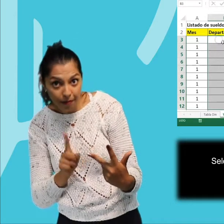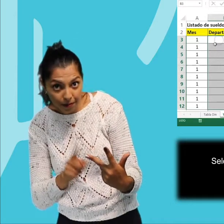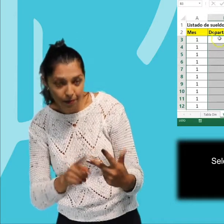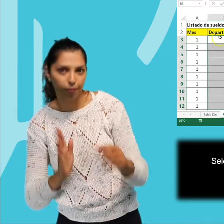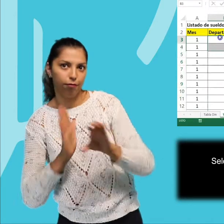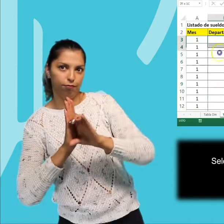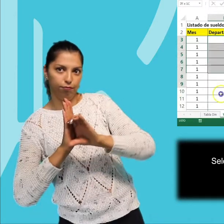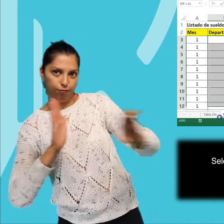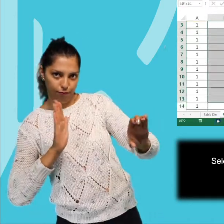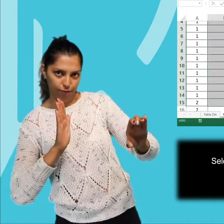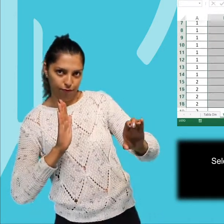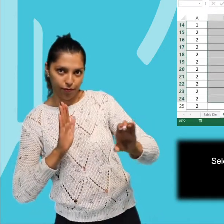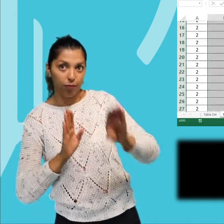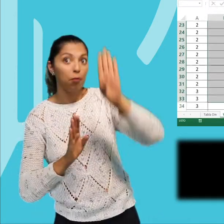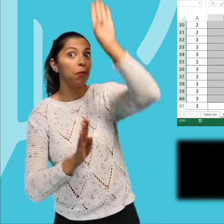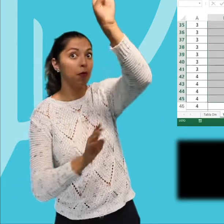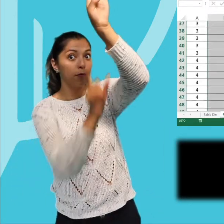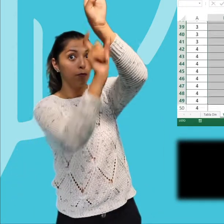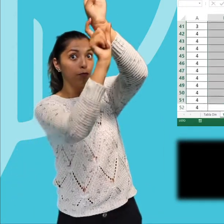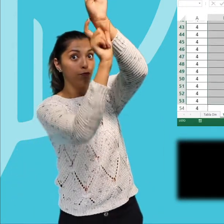ingresar valores.